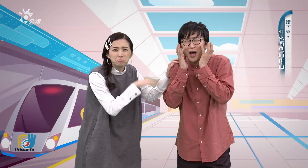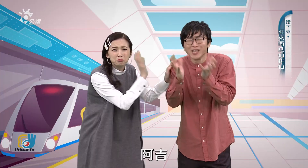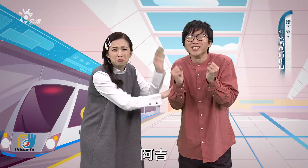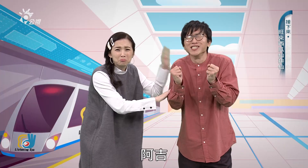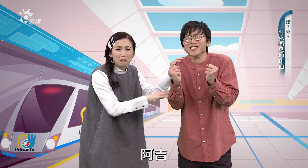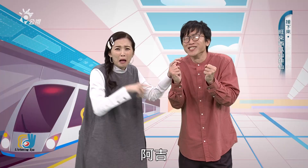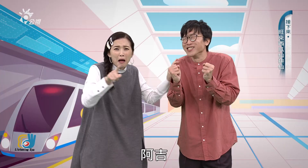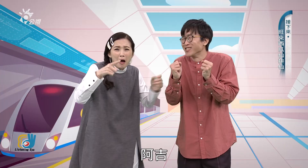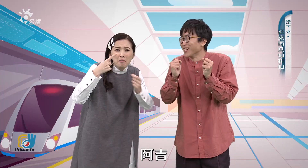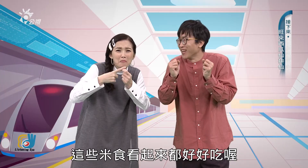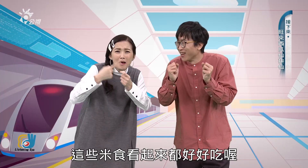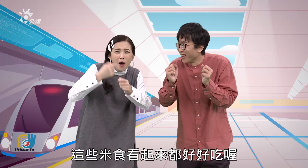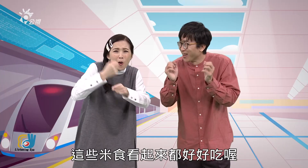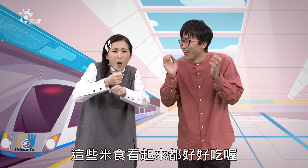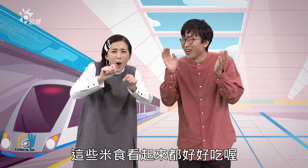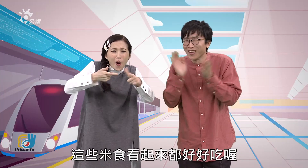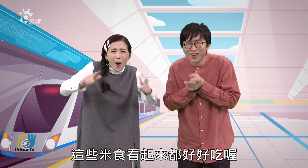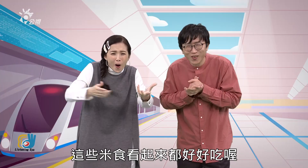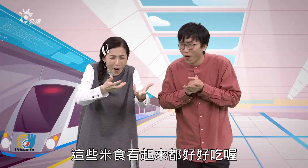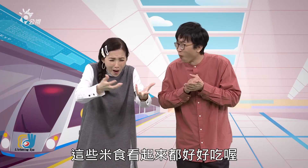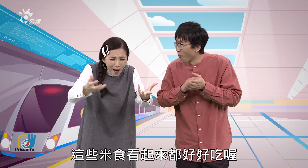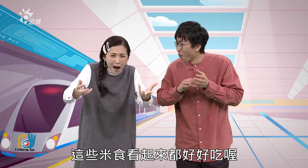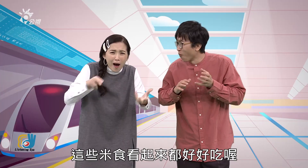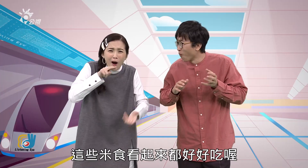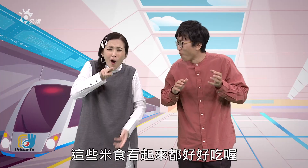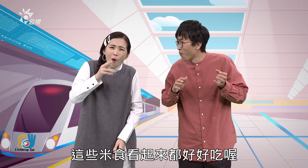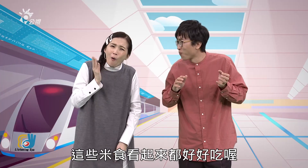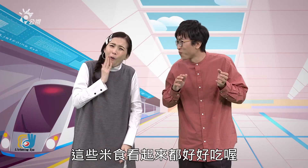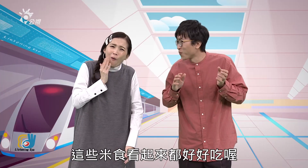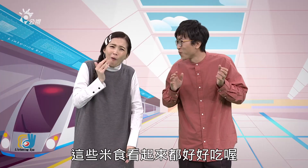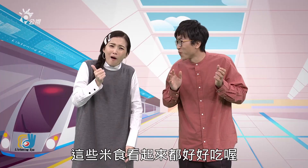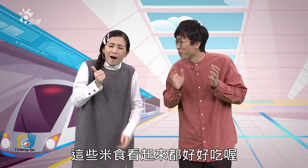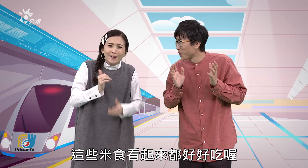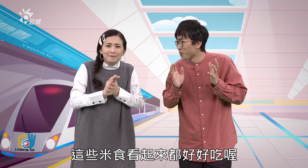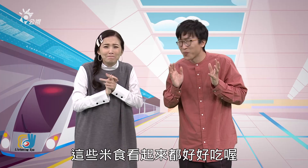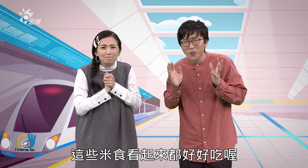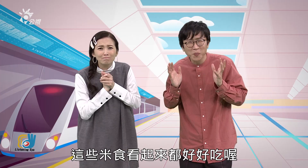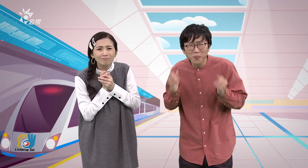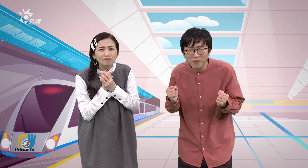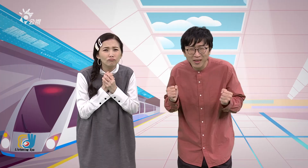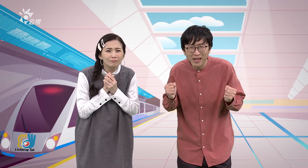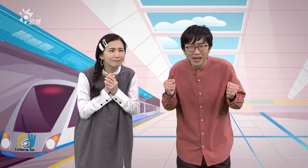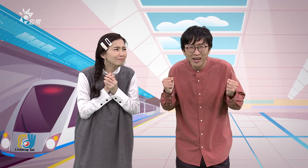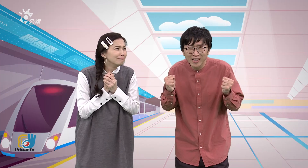阿基，这些米食看起来都好好吃哦。